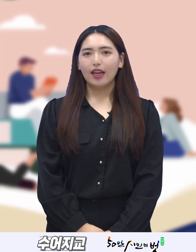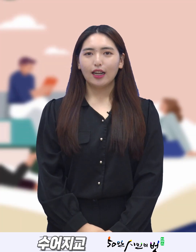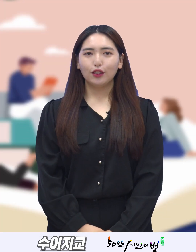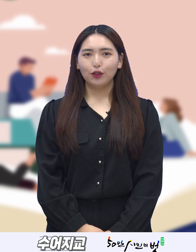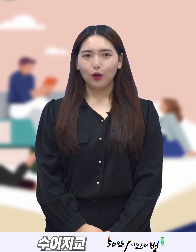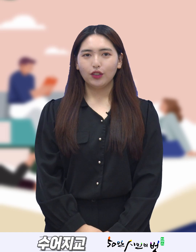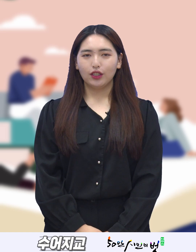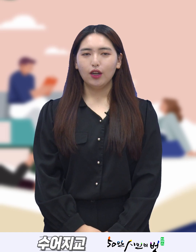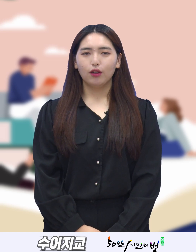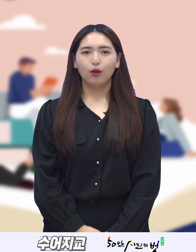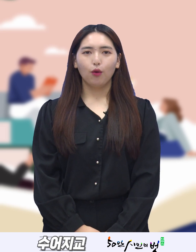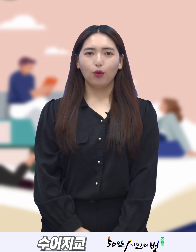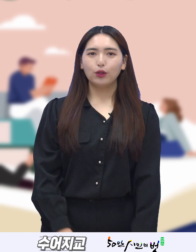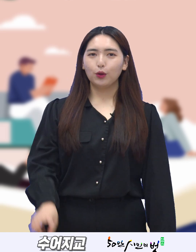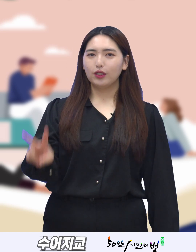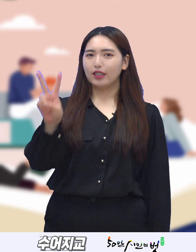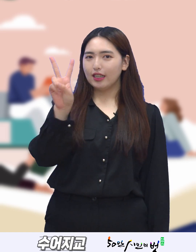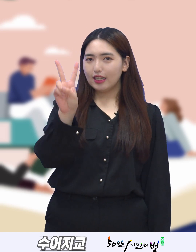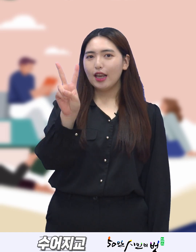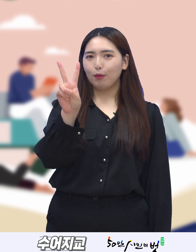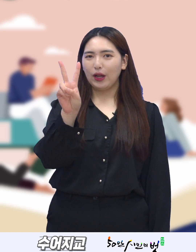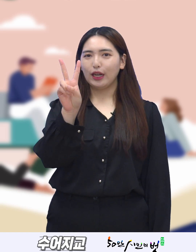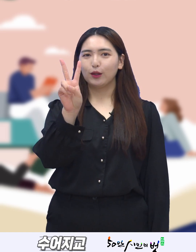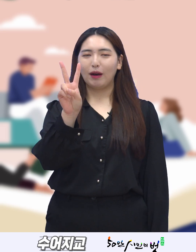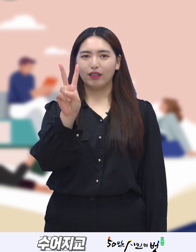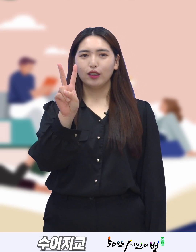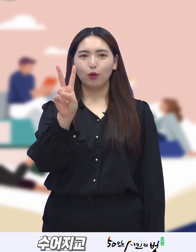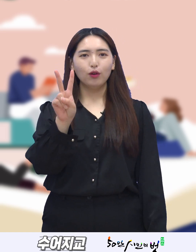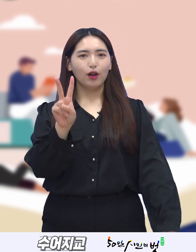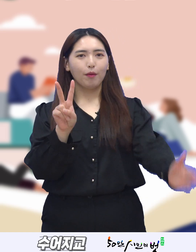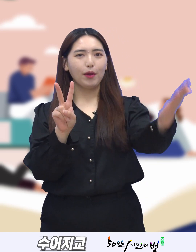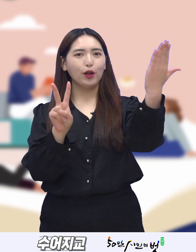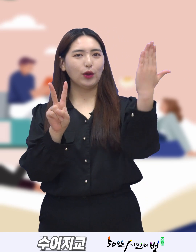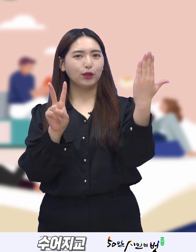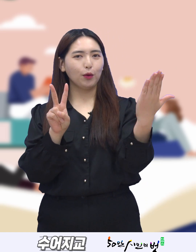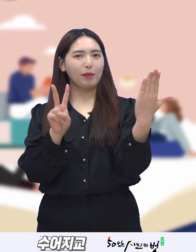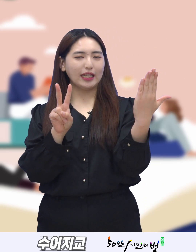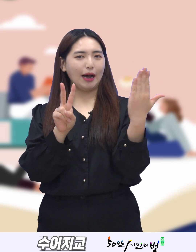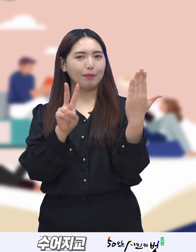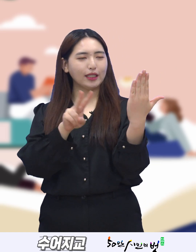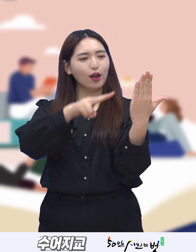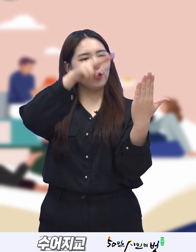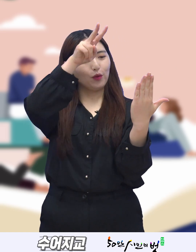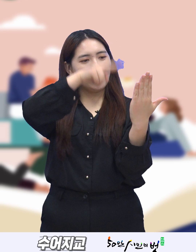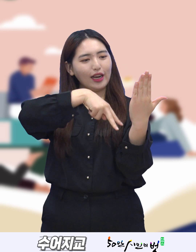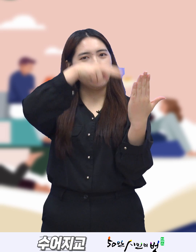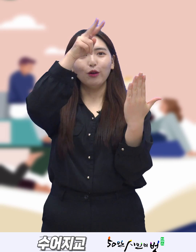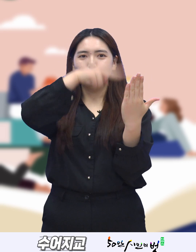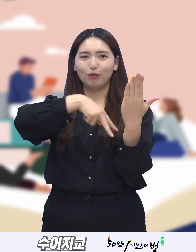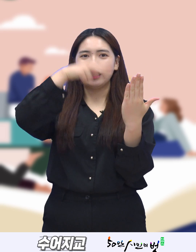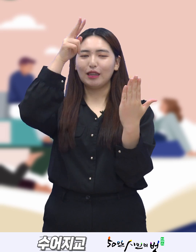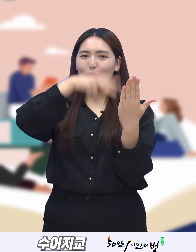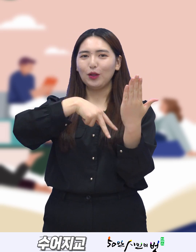읽다라는 수어는요, 오른손을 이의 모양으로 만들고 편 왼손바닥 앞에서 위아래로 움직이면